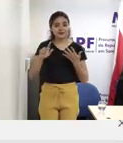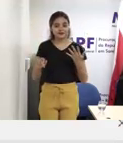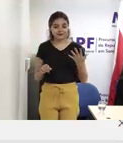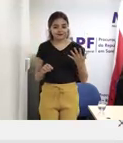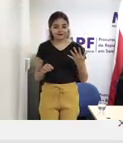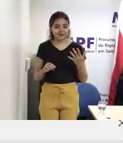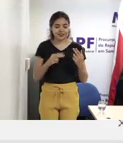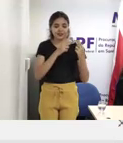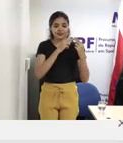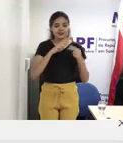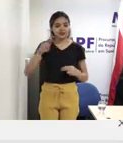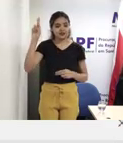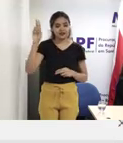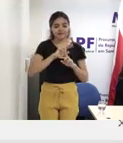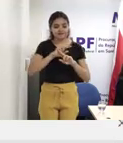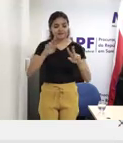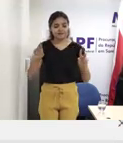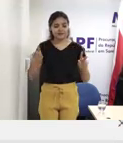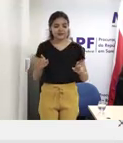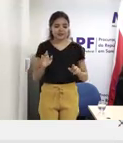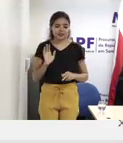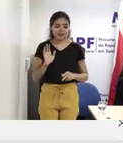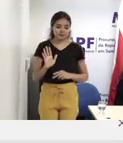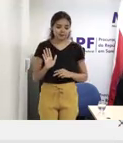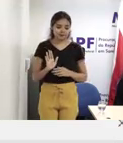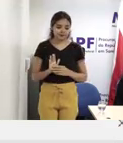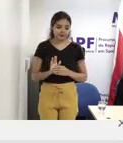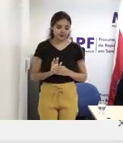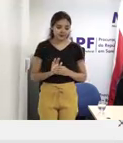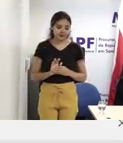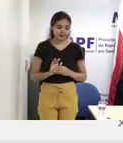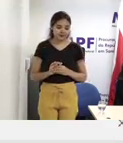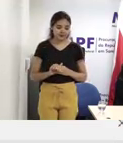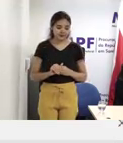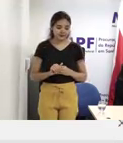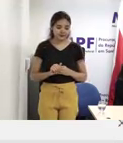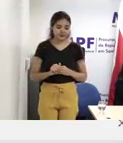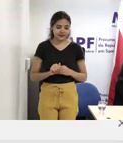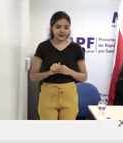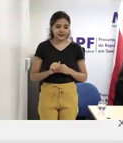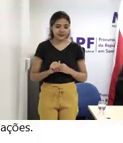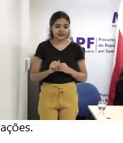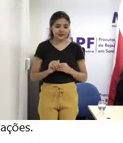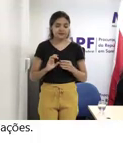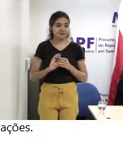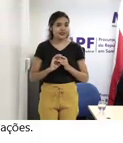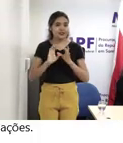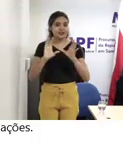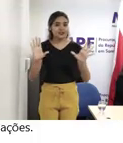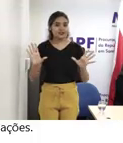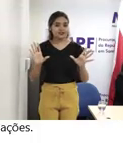atuar muito gentilmente e reconhecendo a importância do tema me liberou para essa atividade